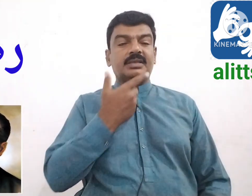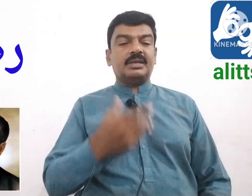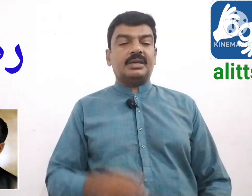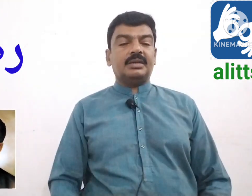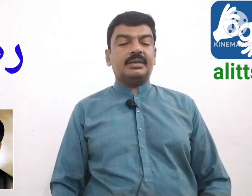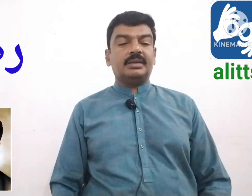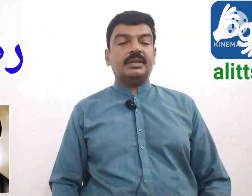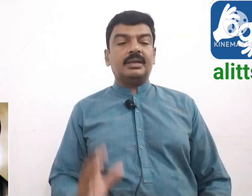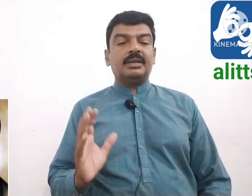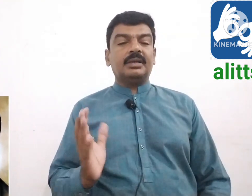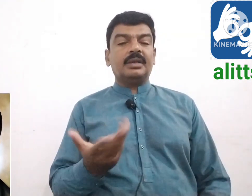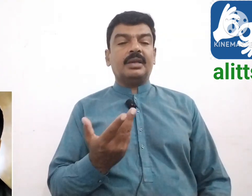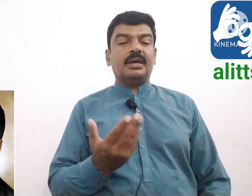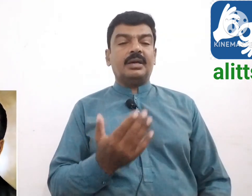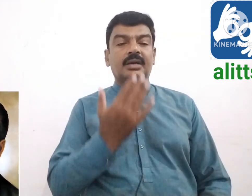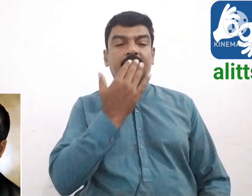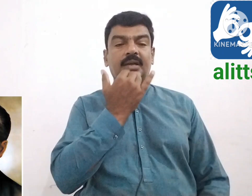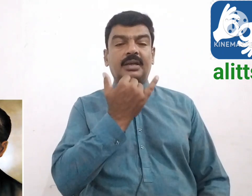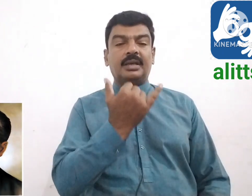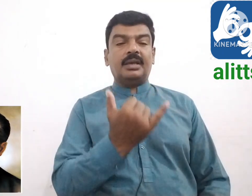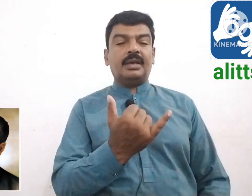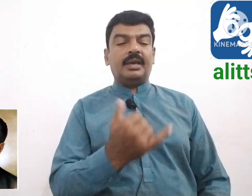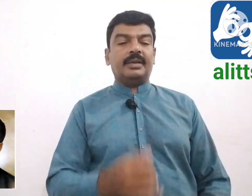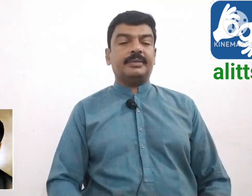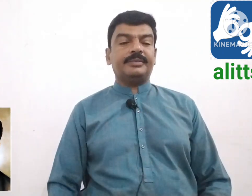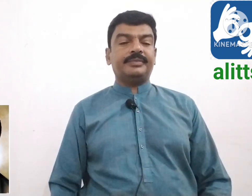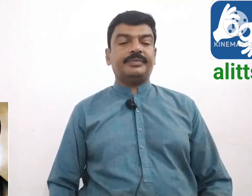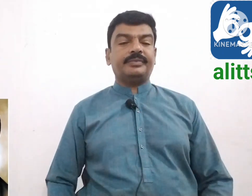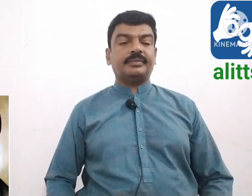रजा क्या है।